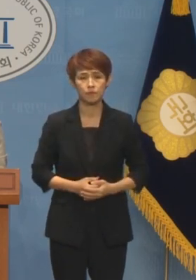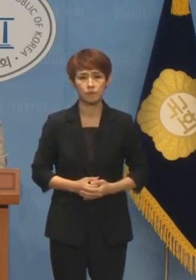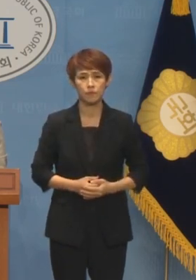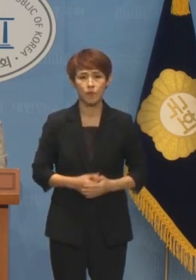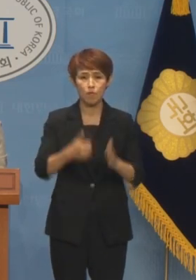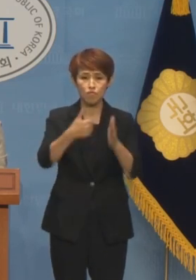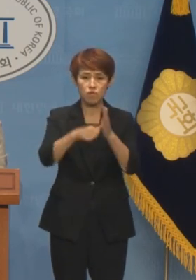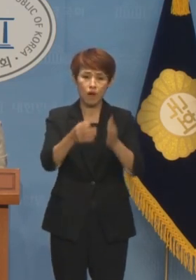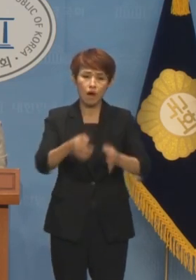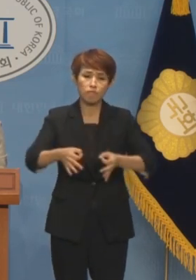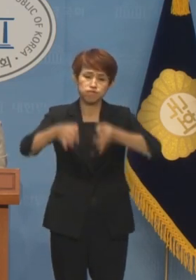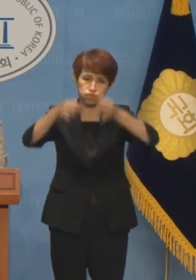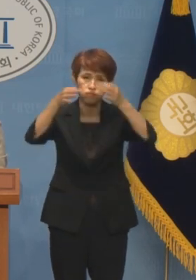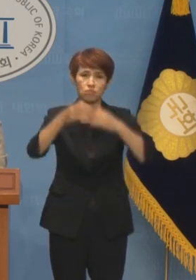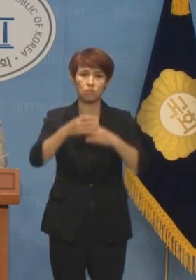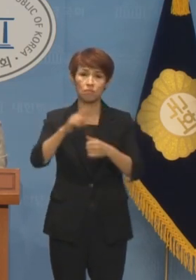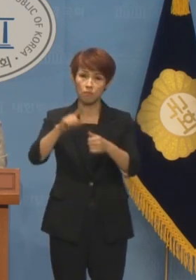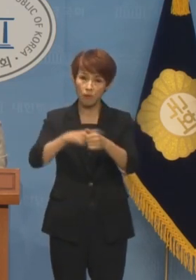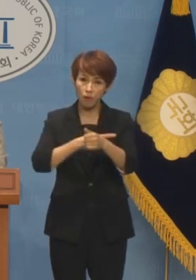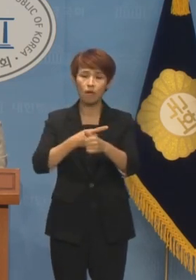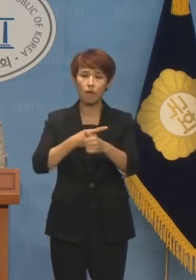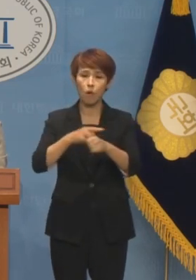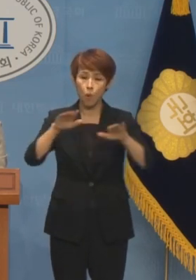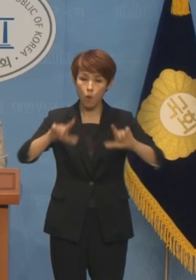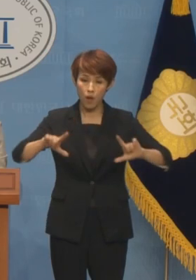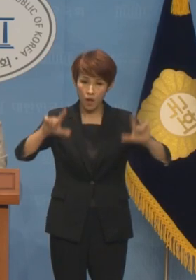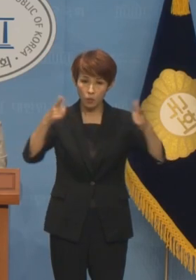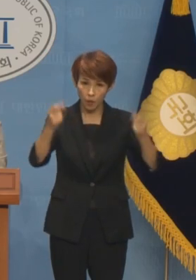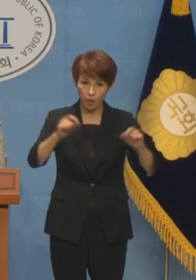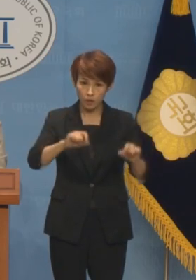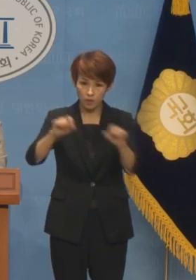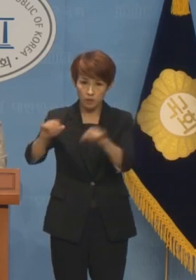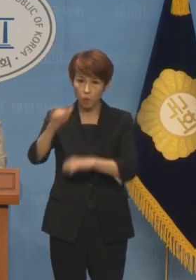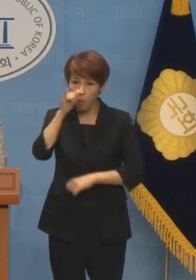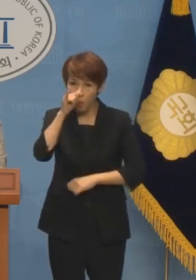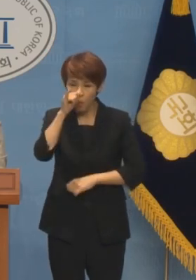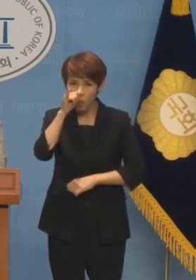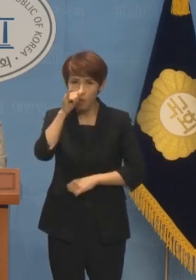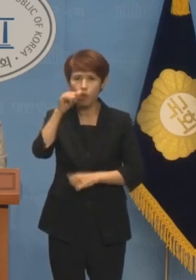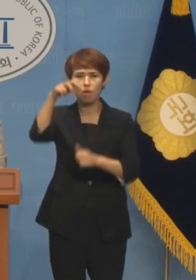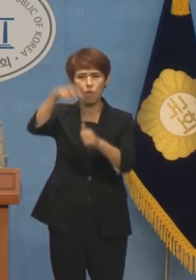물가 상승률을 감안하면 사실상 추가 삭감입니다.